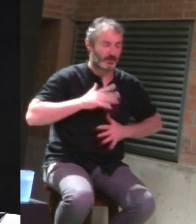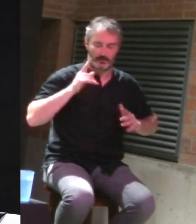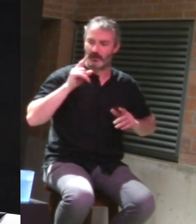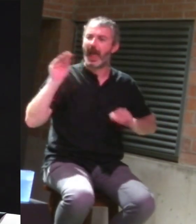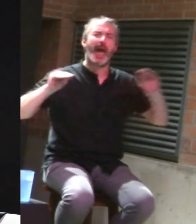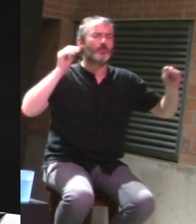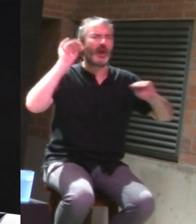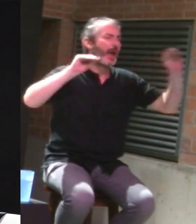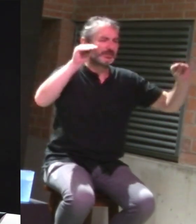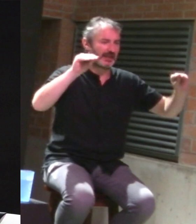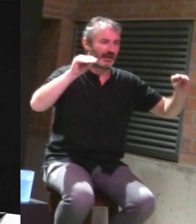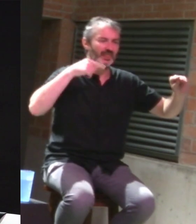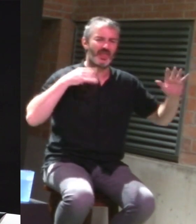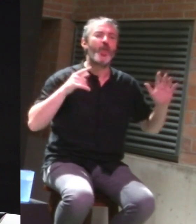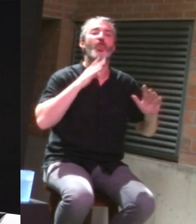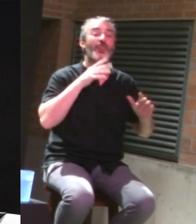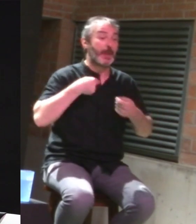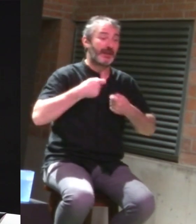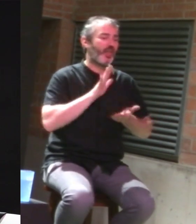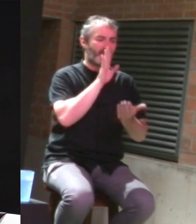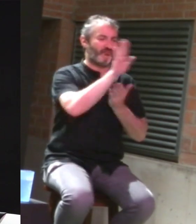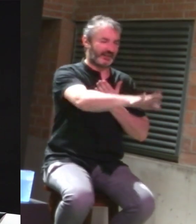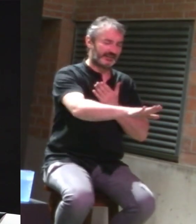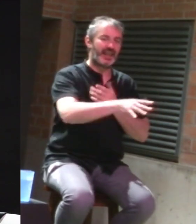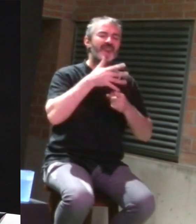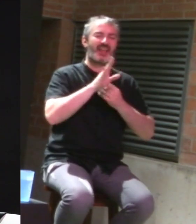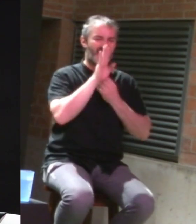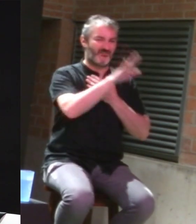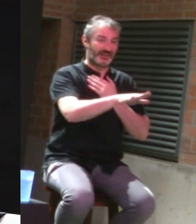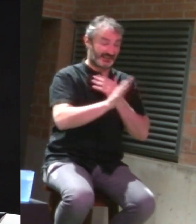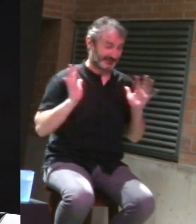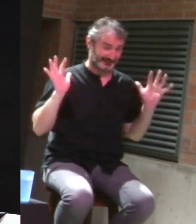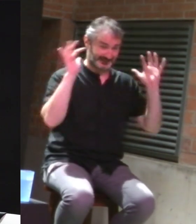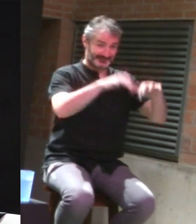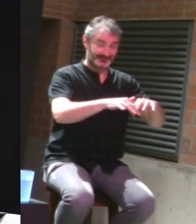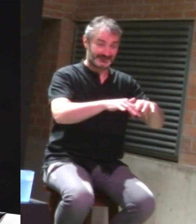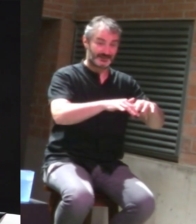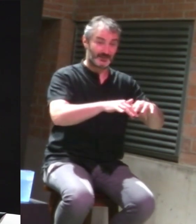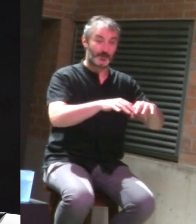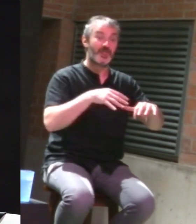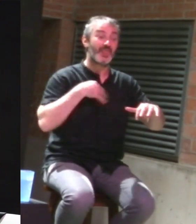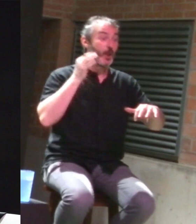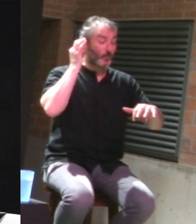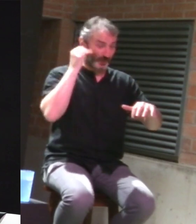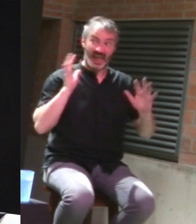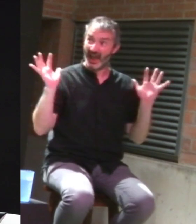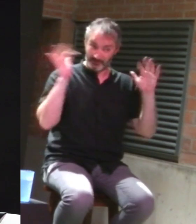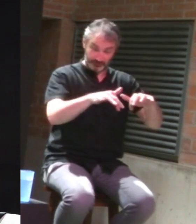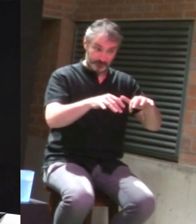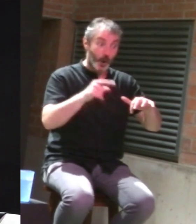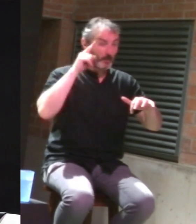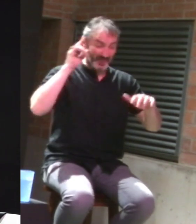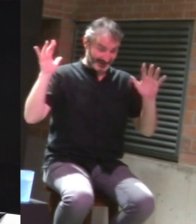lliure, no només davant dels mercats, sinó davant de les fàbriques. Quan hi arriba la policia ja s'ha convocat en un altre lloc, com si haguessin